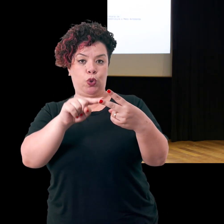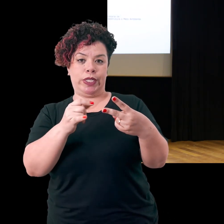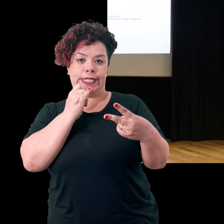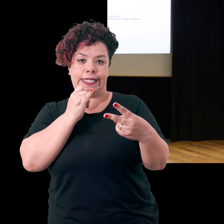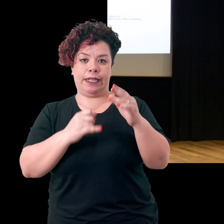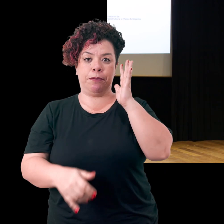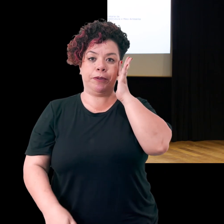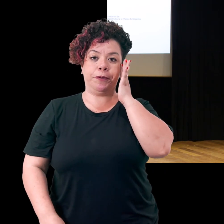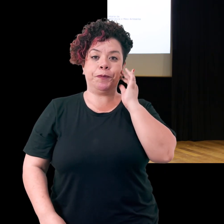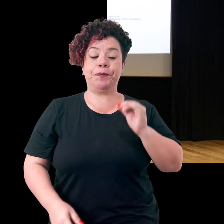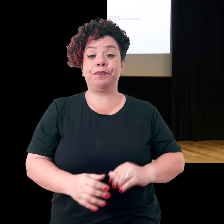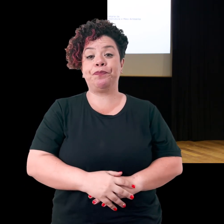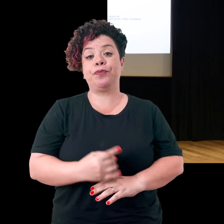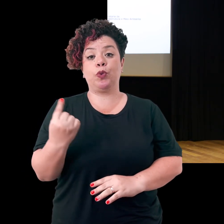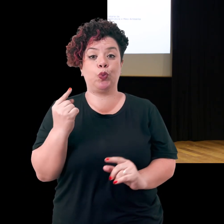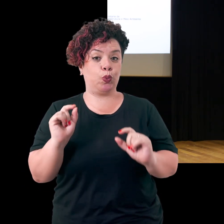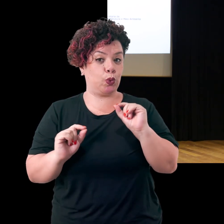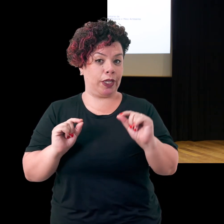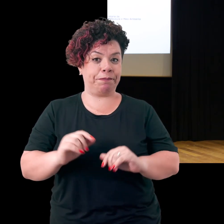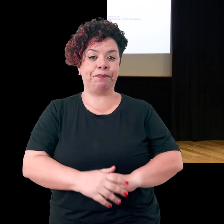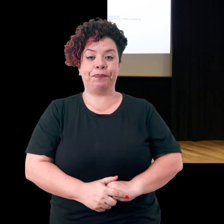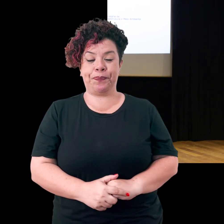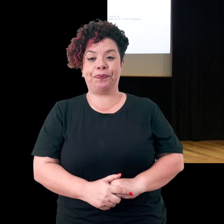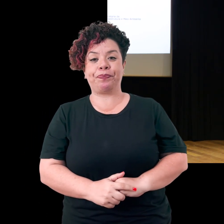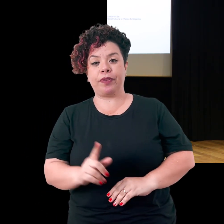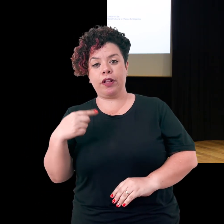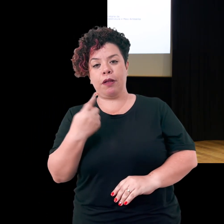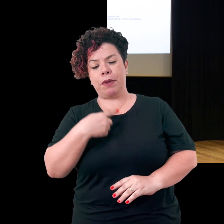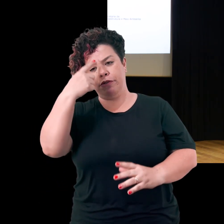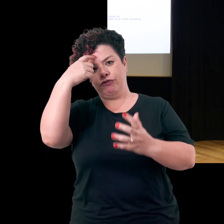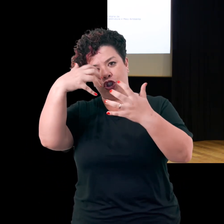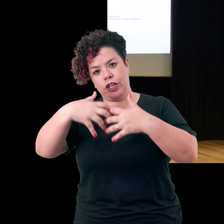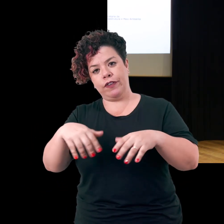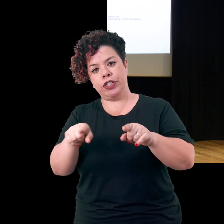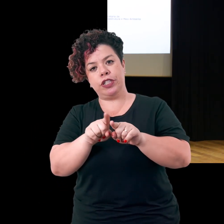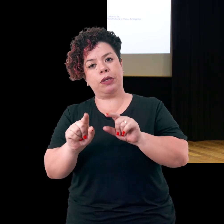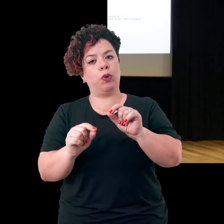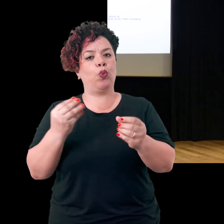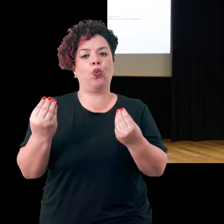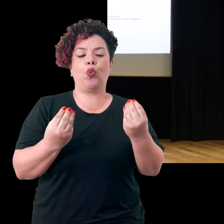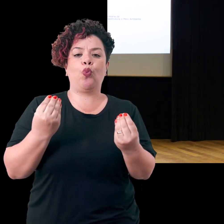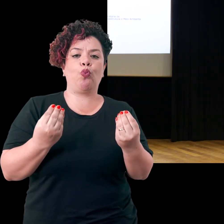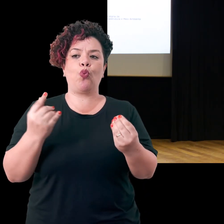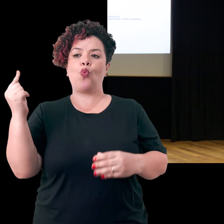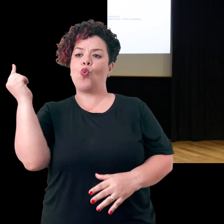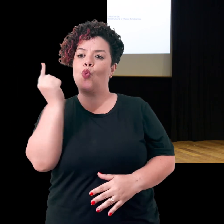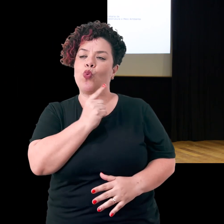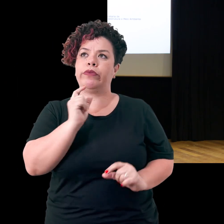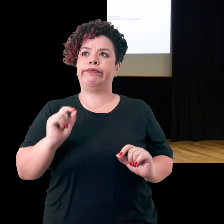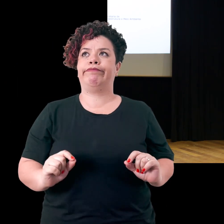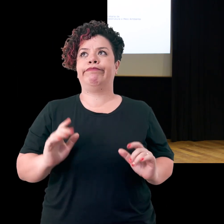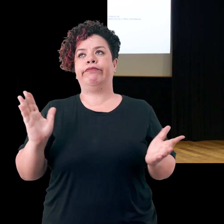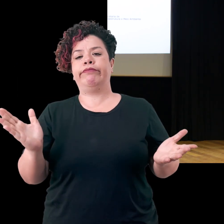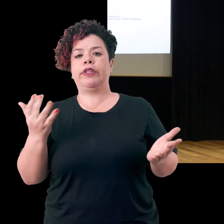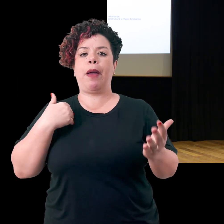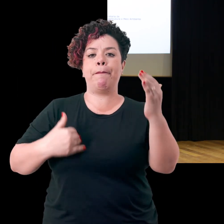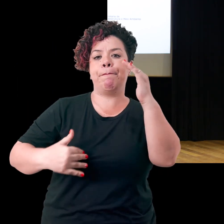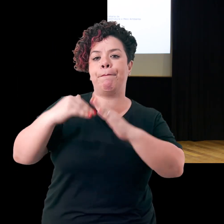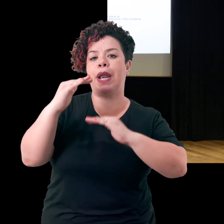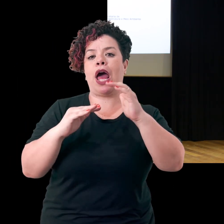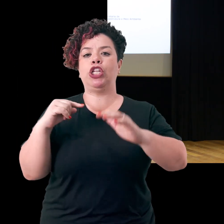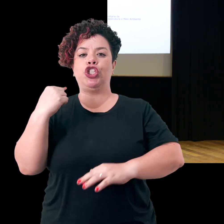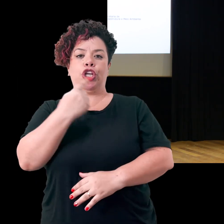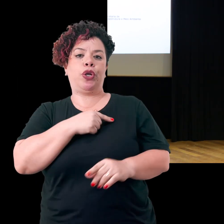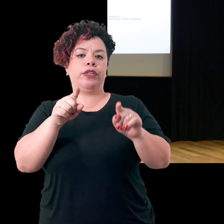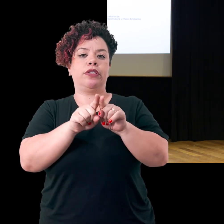exemplos. Um deles, para a gente fazer essa reflexão de como transpor o que a gente faz ou que um